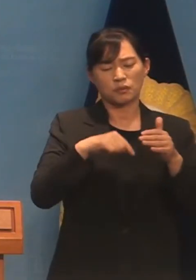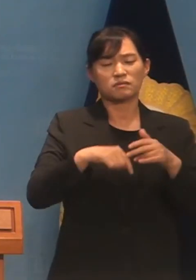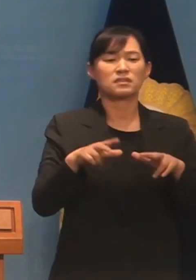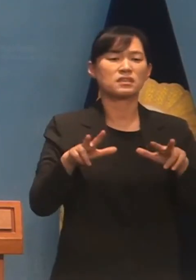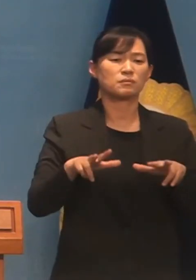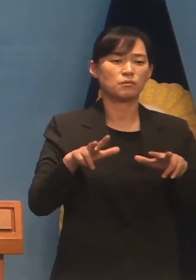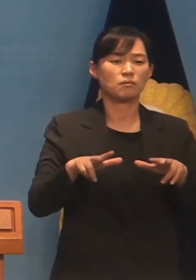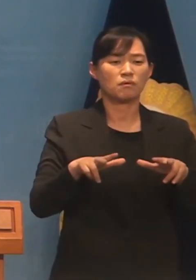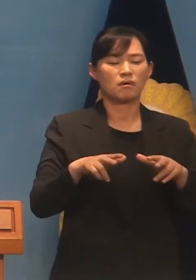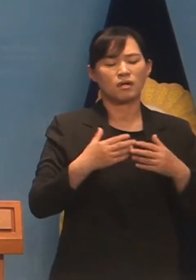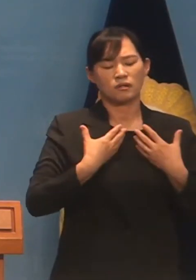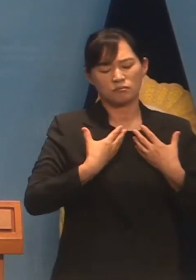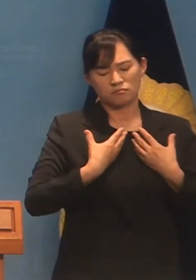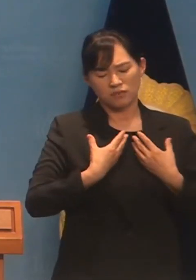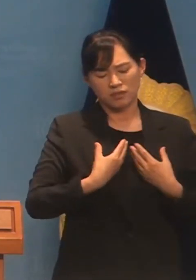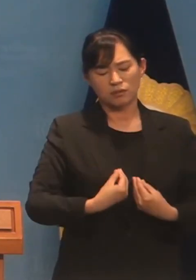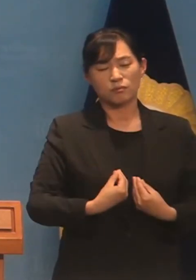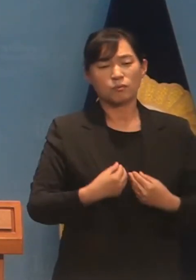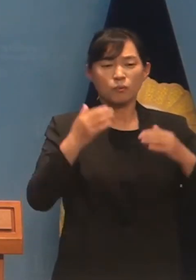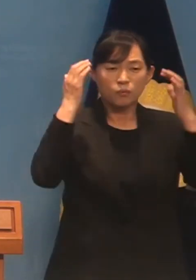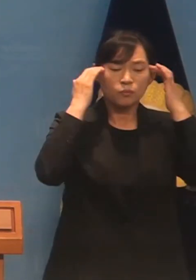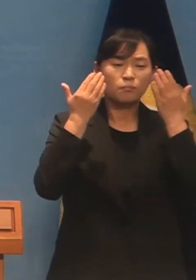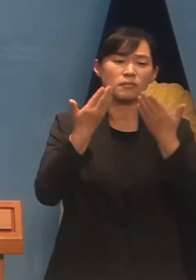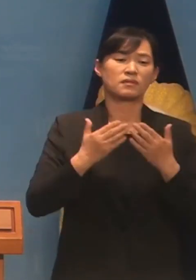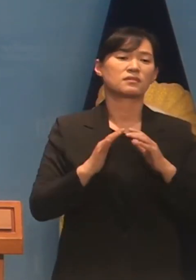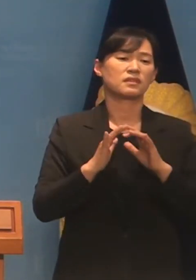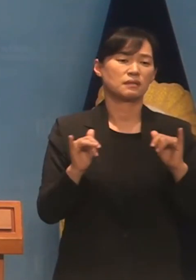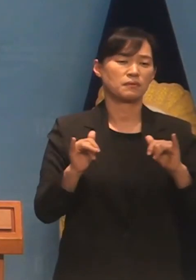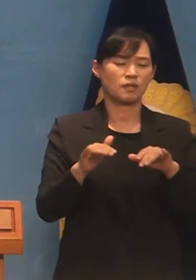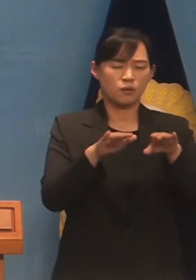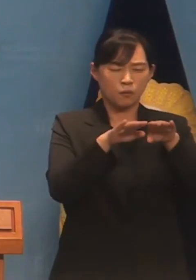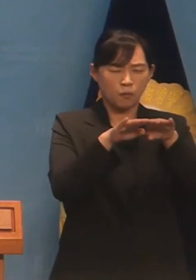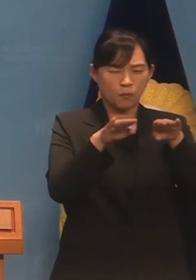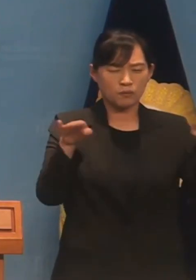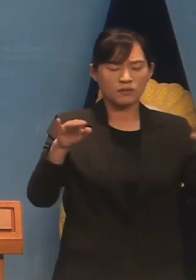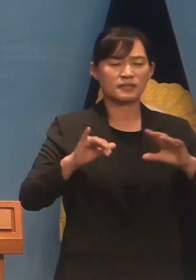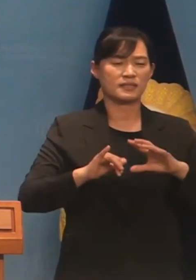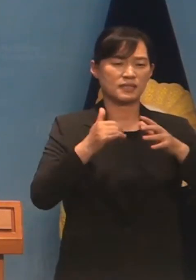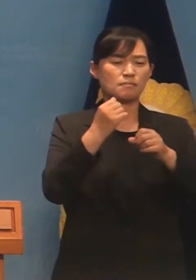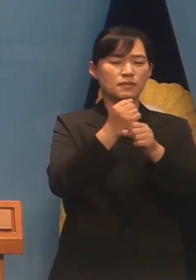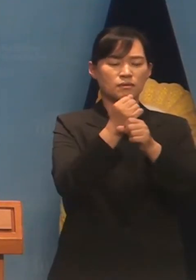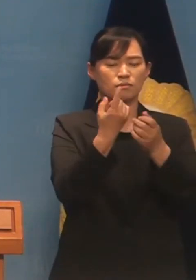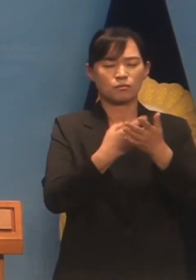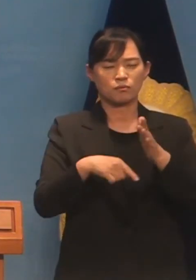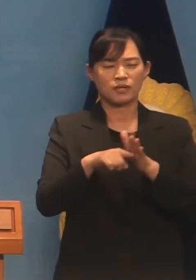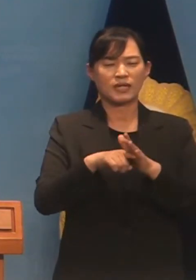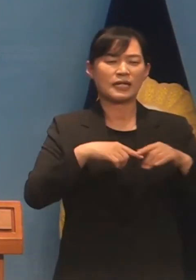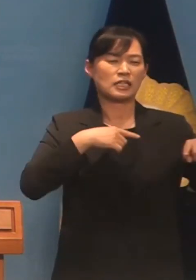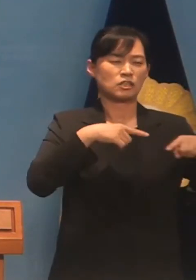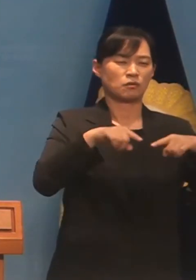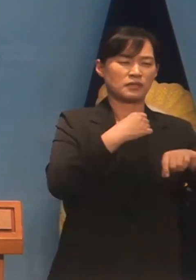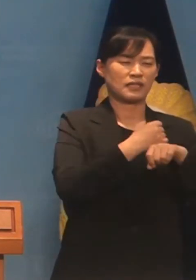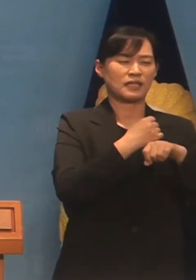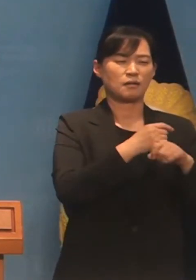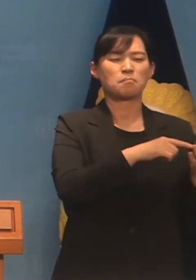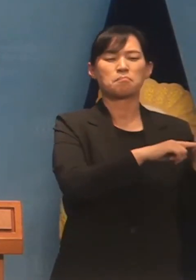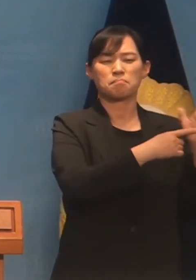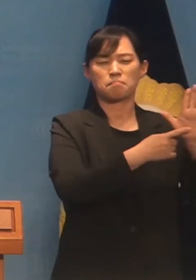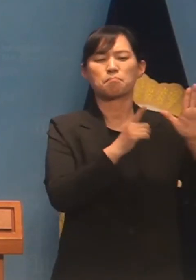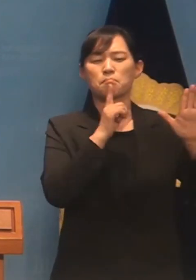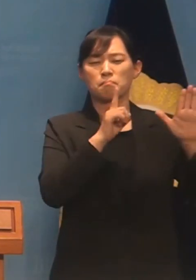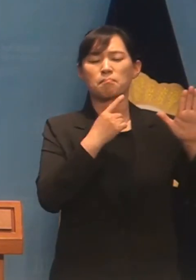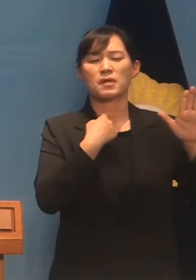지금도 여전히 좌절하고 고통받는 사람들에게 공정한 세상을 만들어주기 위해 정치를 한다고 밝혔습니다.